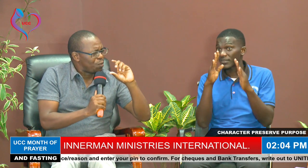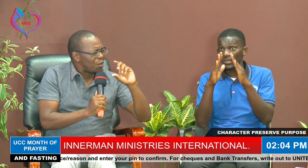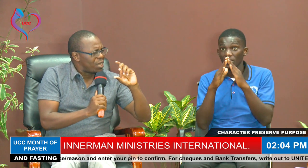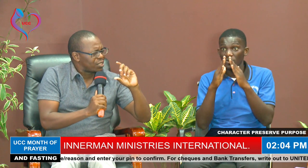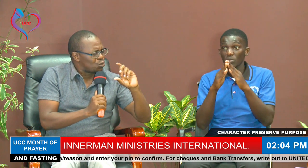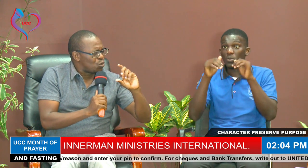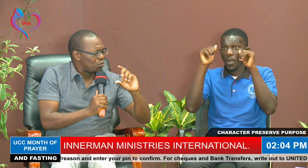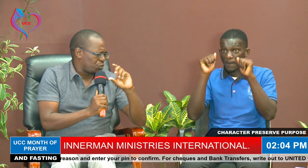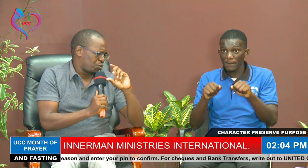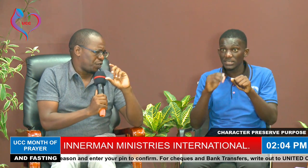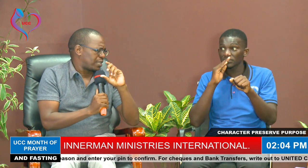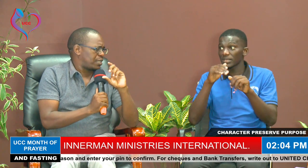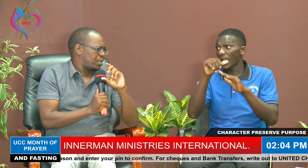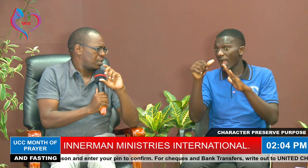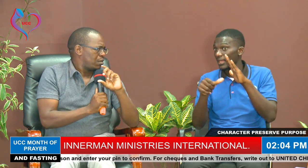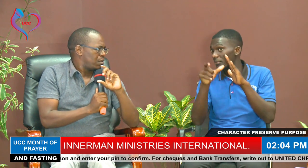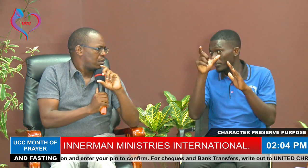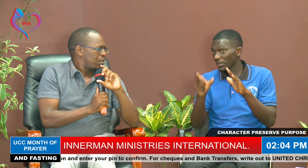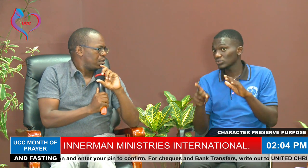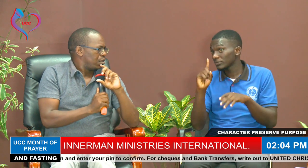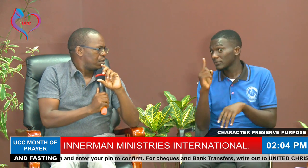kubira once womuntu first amina